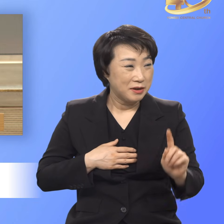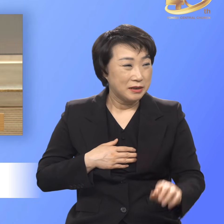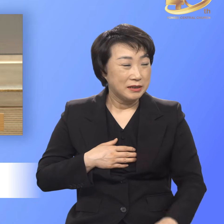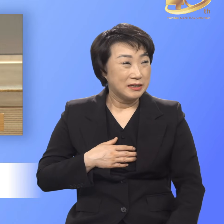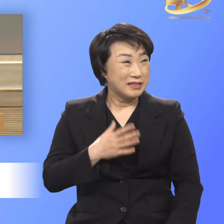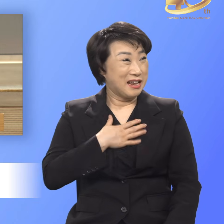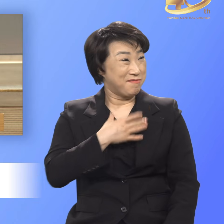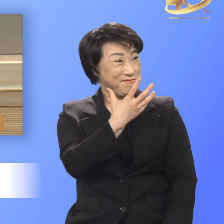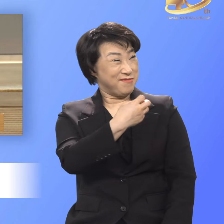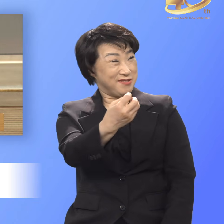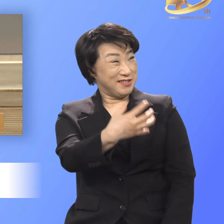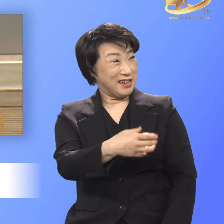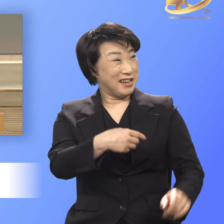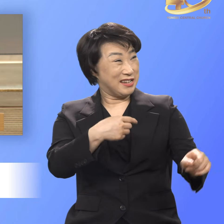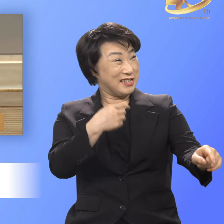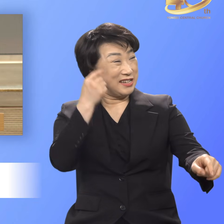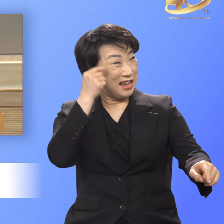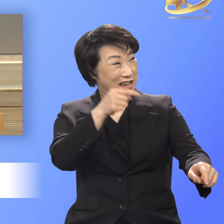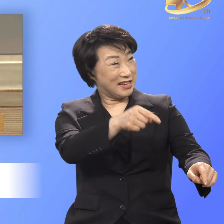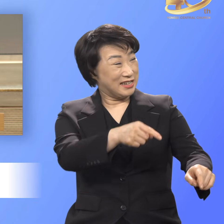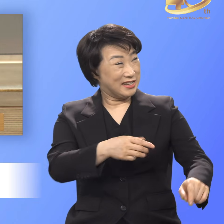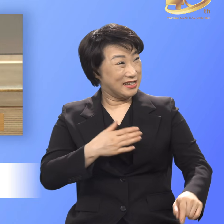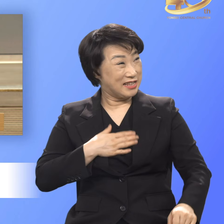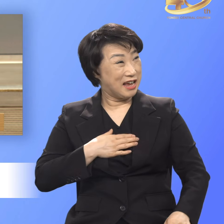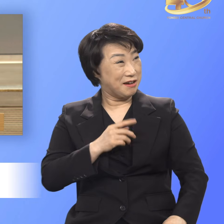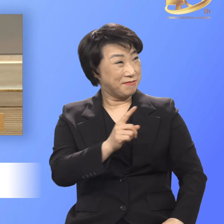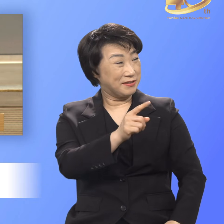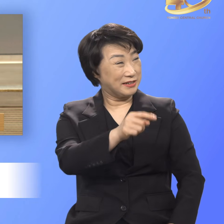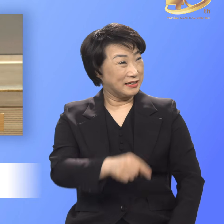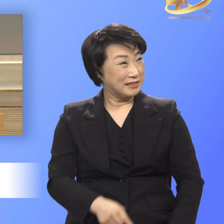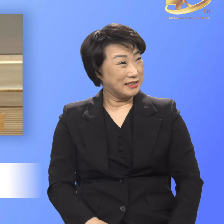나를 무시해. 나를 이렇게,